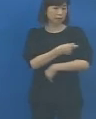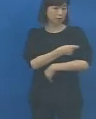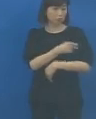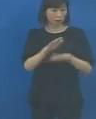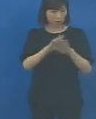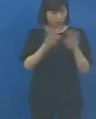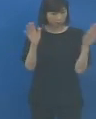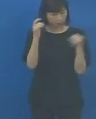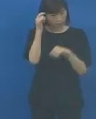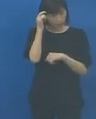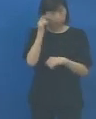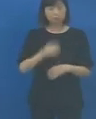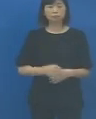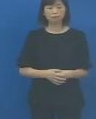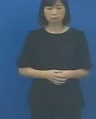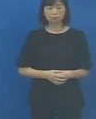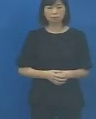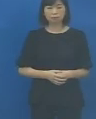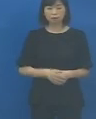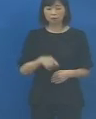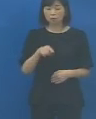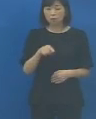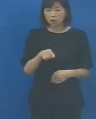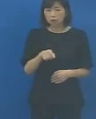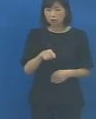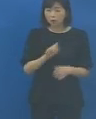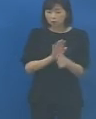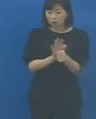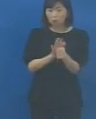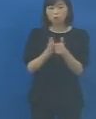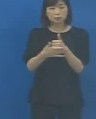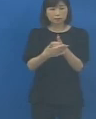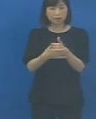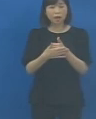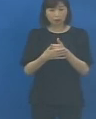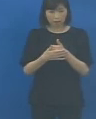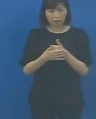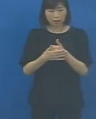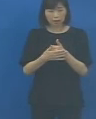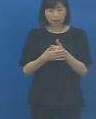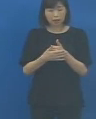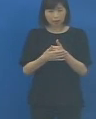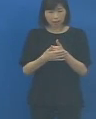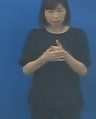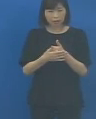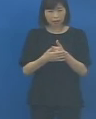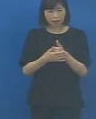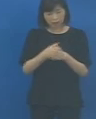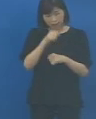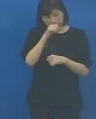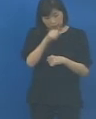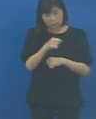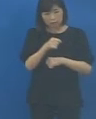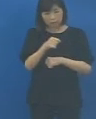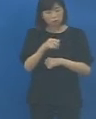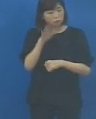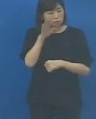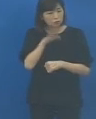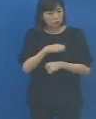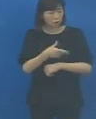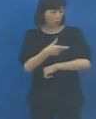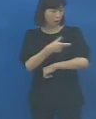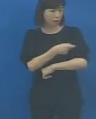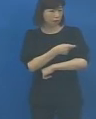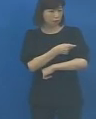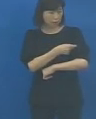思います。まあ、これと協力しながら最適なワクチンの供給ができるように確保していこう